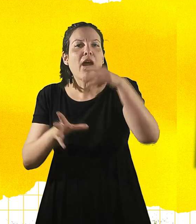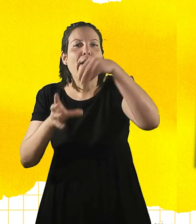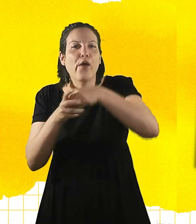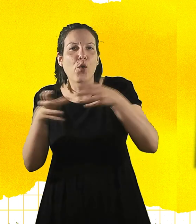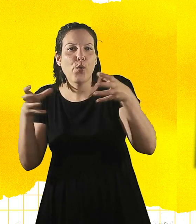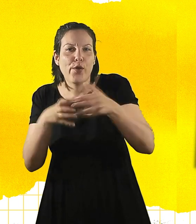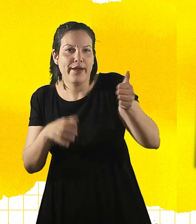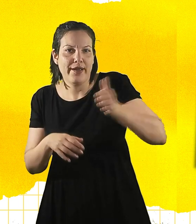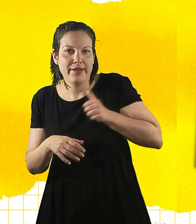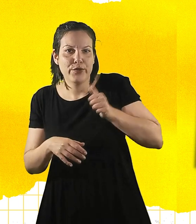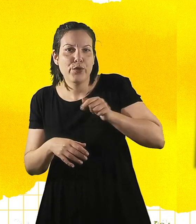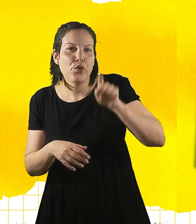del norte.